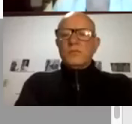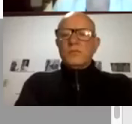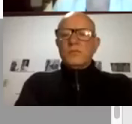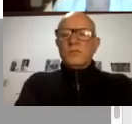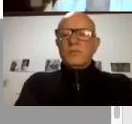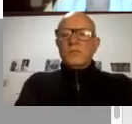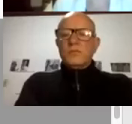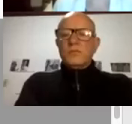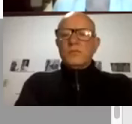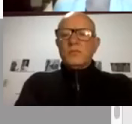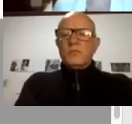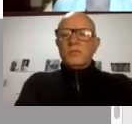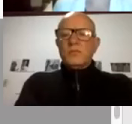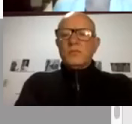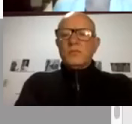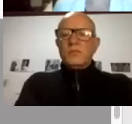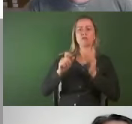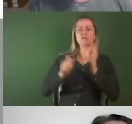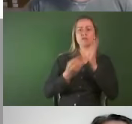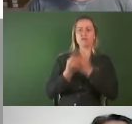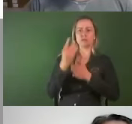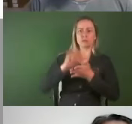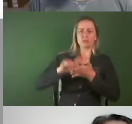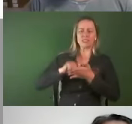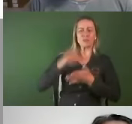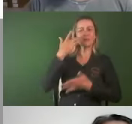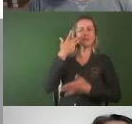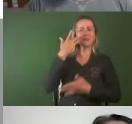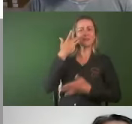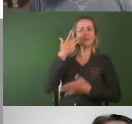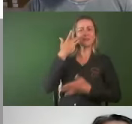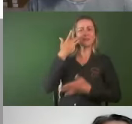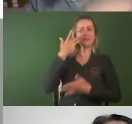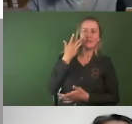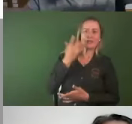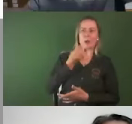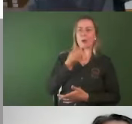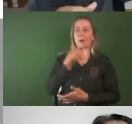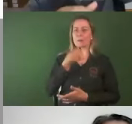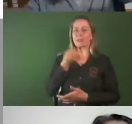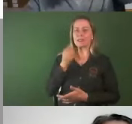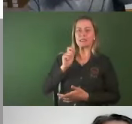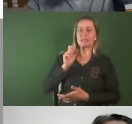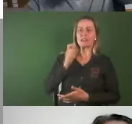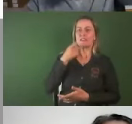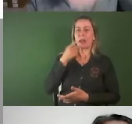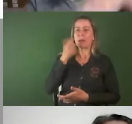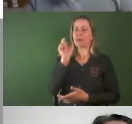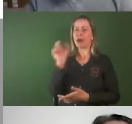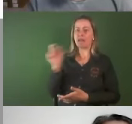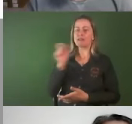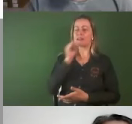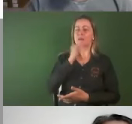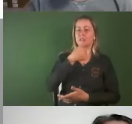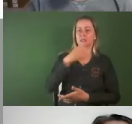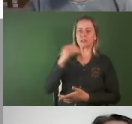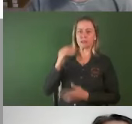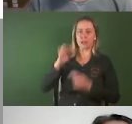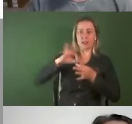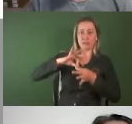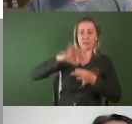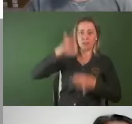Edo, agora não sei muito como é que é a pronúncia, e são 100 vistas no formato vertical, o que